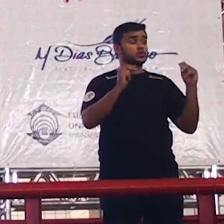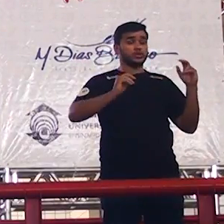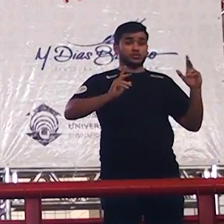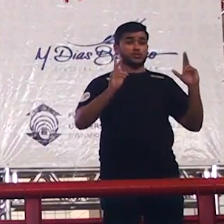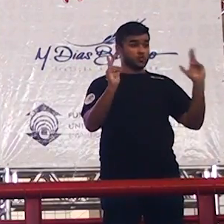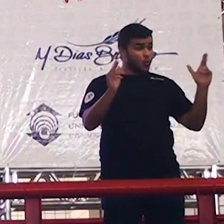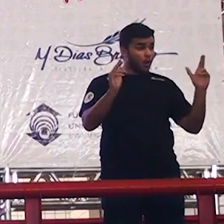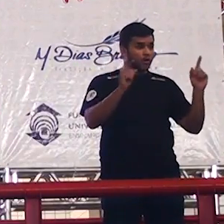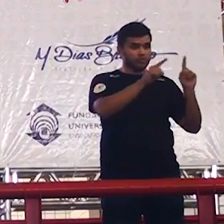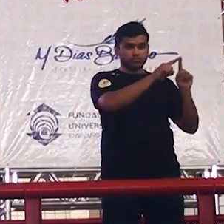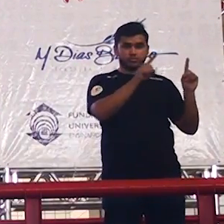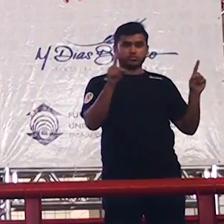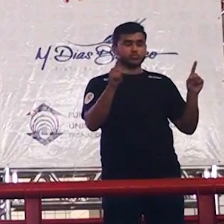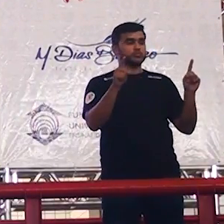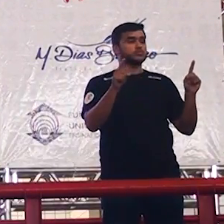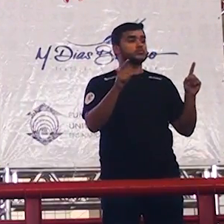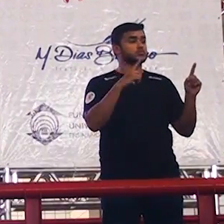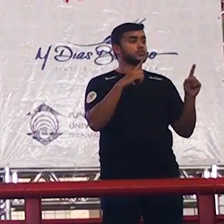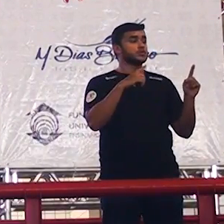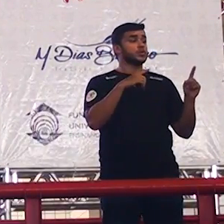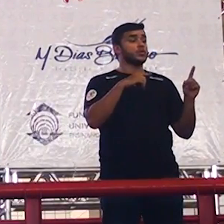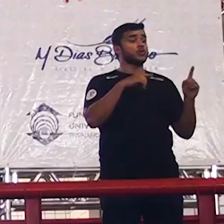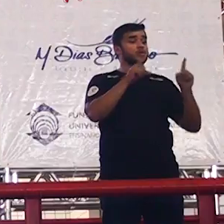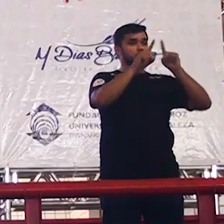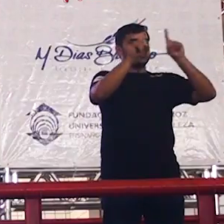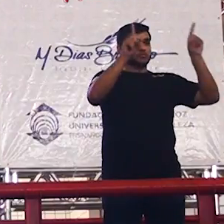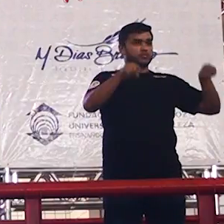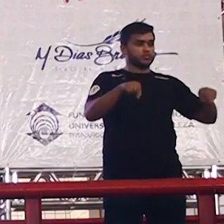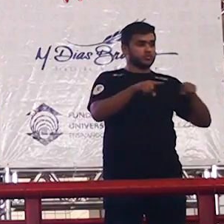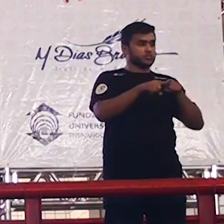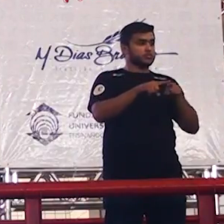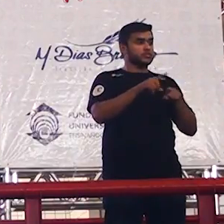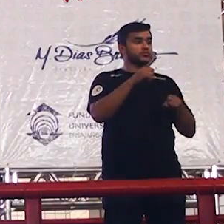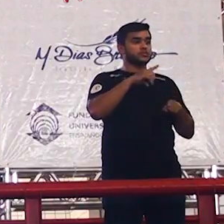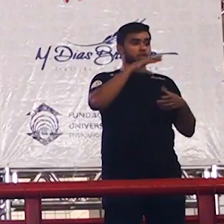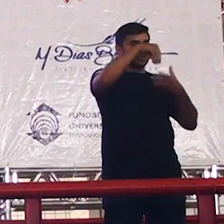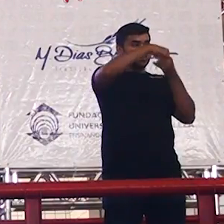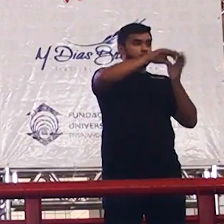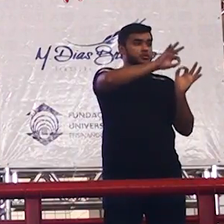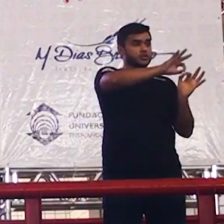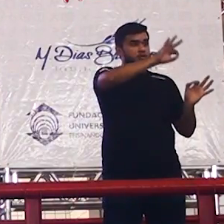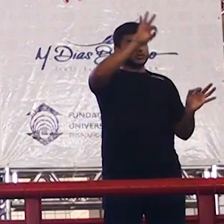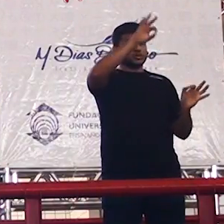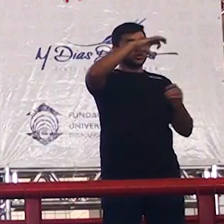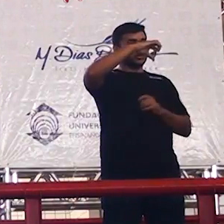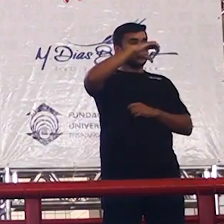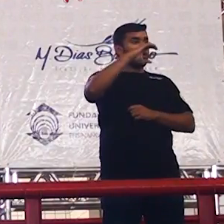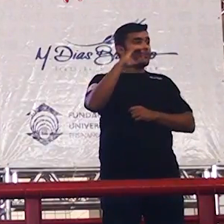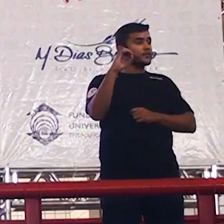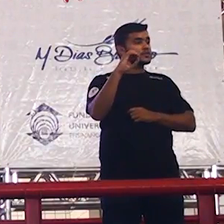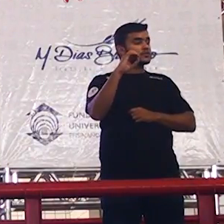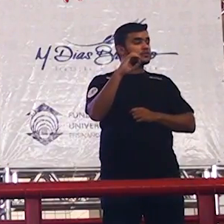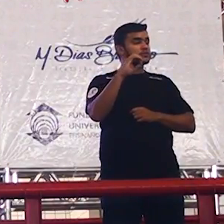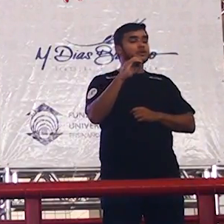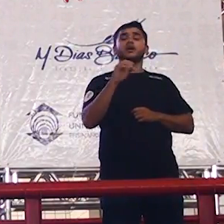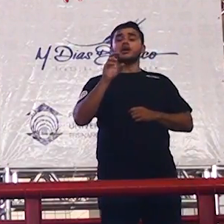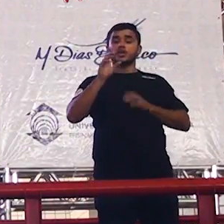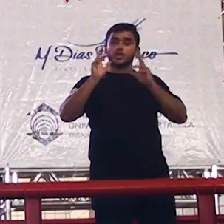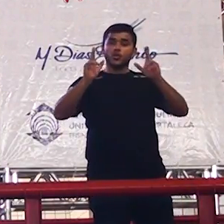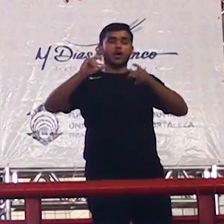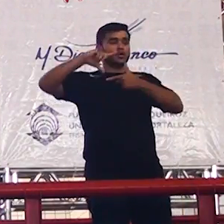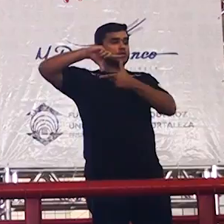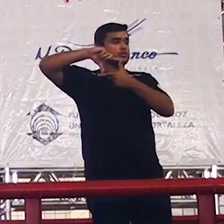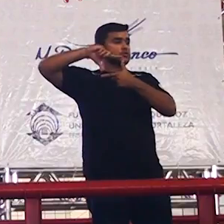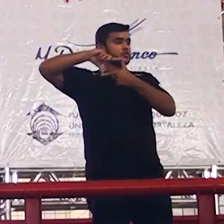opostos iguais, e o quadrado tem, e ter os ângulos internos igual a 90 graus, que o retângulo também tem.